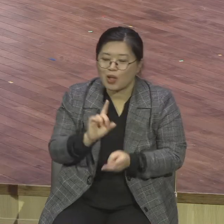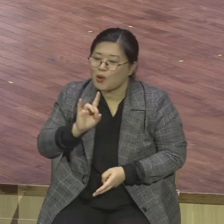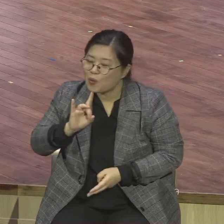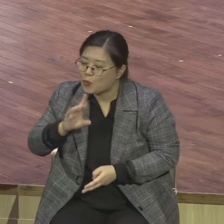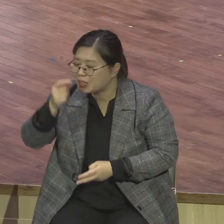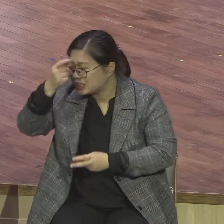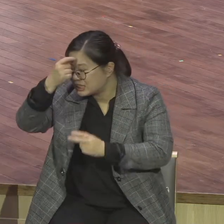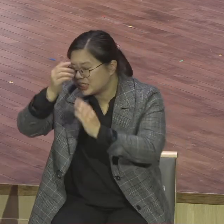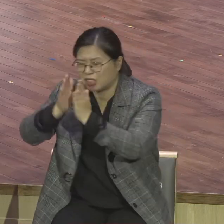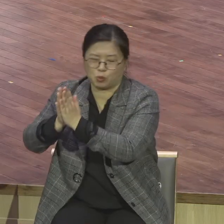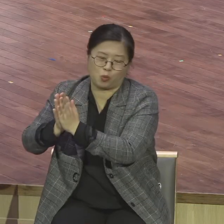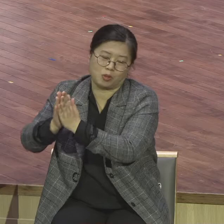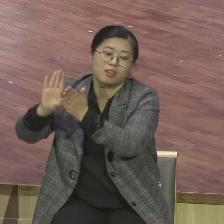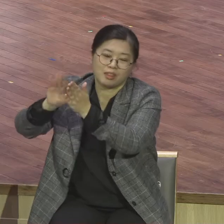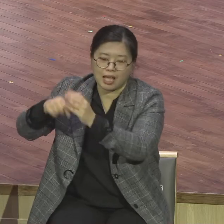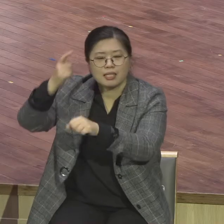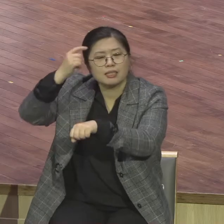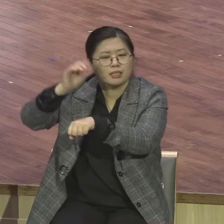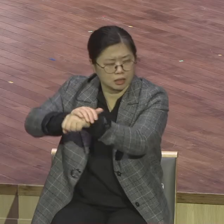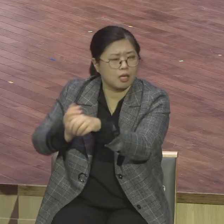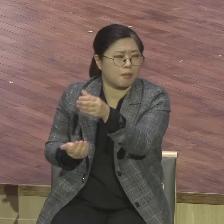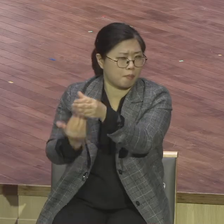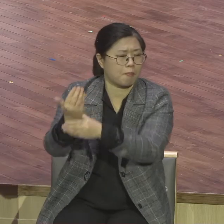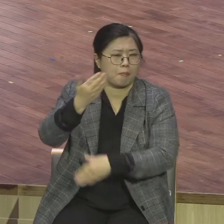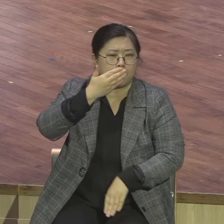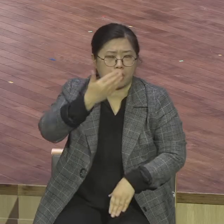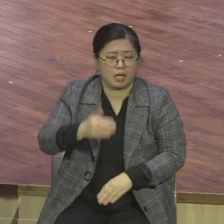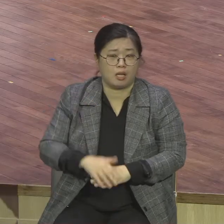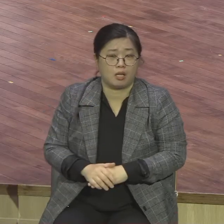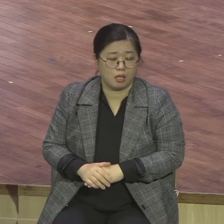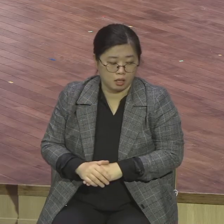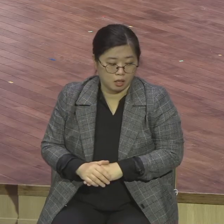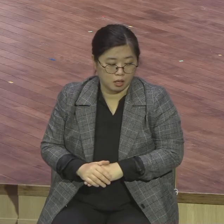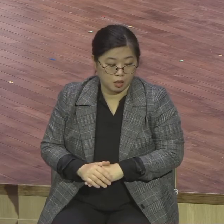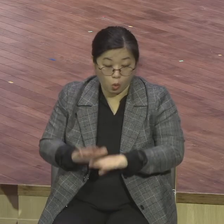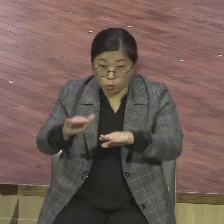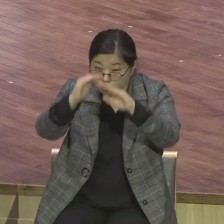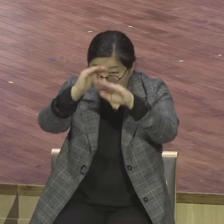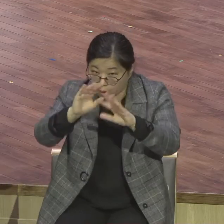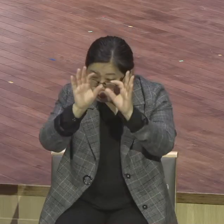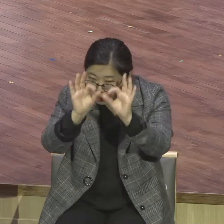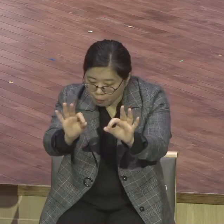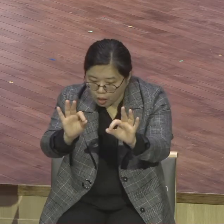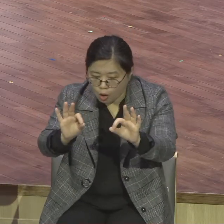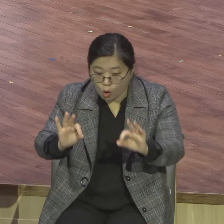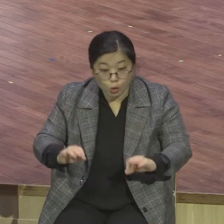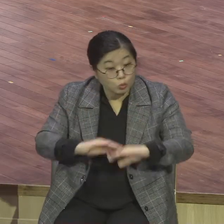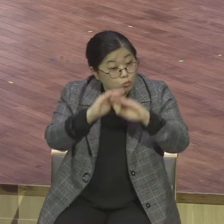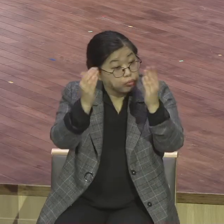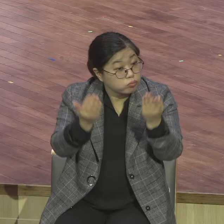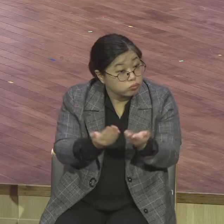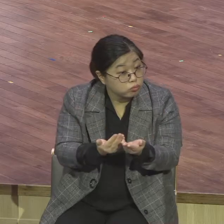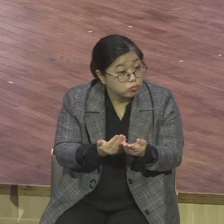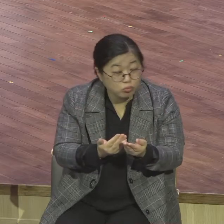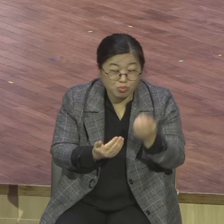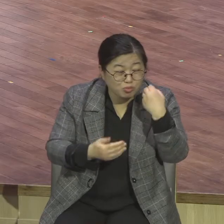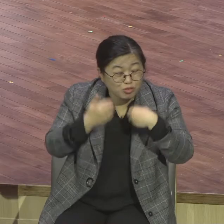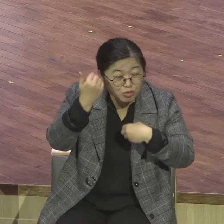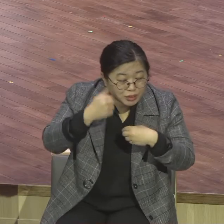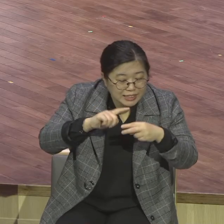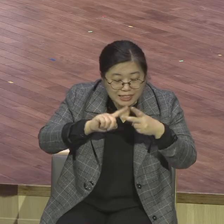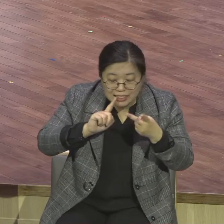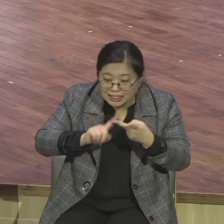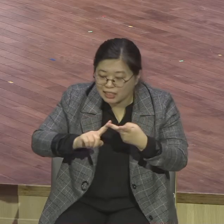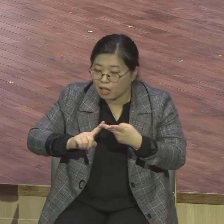다 가르쳐주니까 너희 중에 누구든지 지혜가 부족하거든 모든 사람에게 후회 주시고 꾸짖지 않게 하신 하나님께